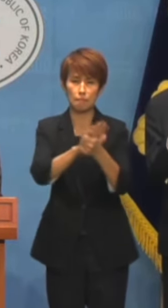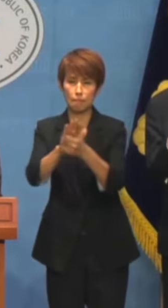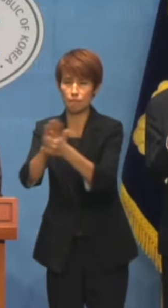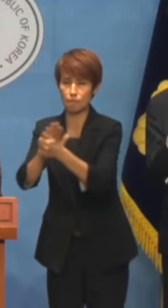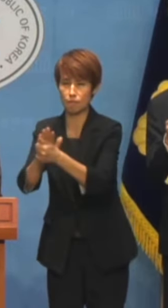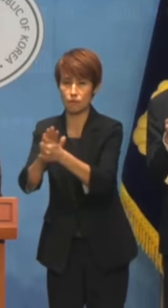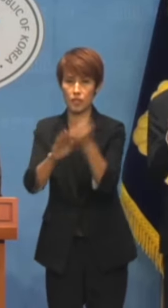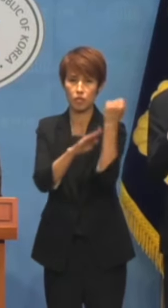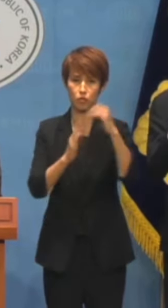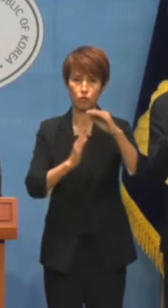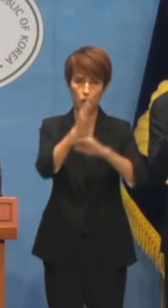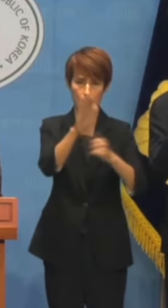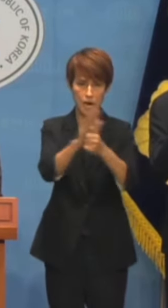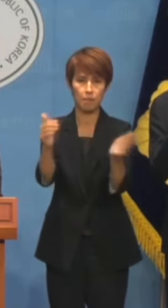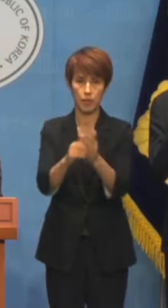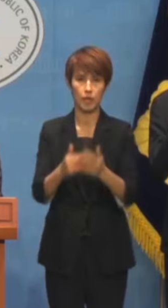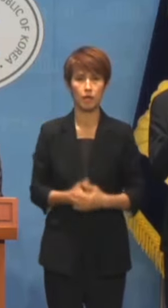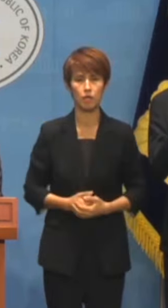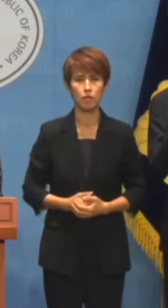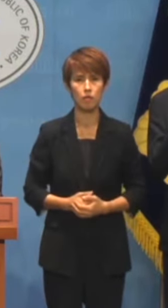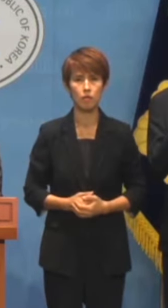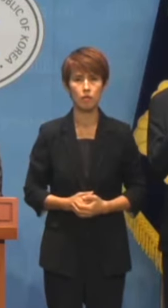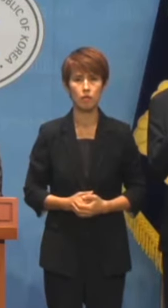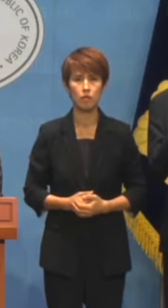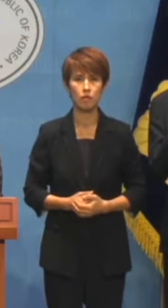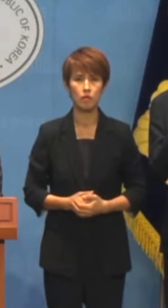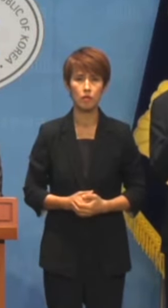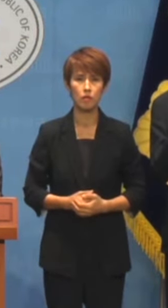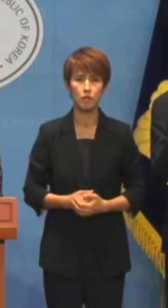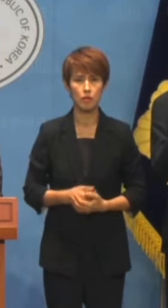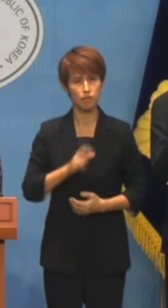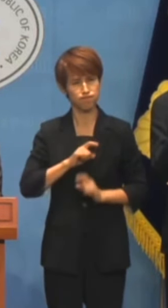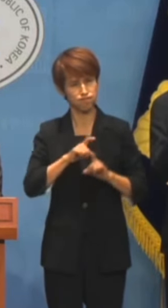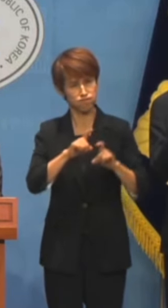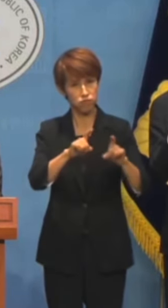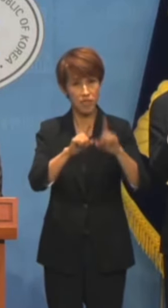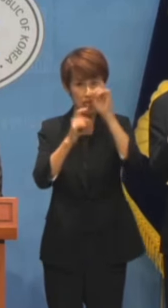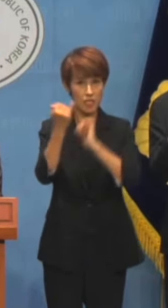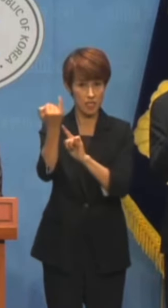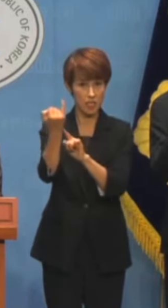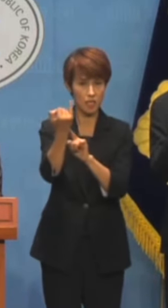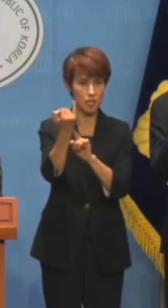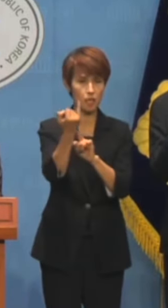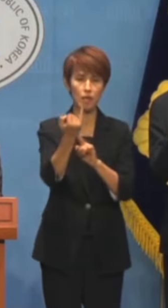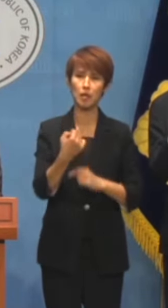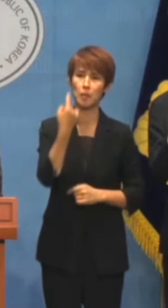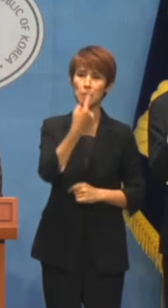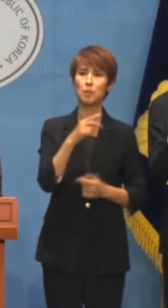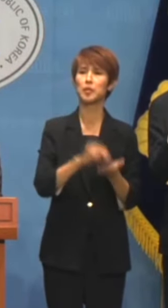일삼은 것으로 드러났다. 하지만 수많은 유용 의혹에 대해 이진숙 위원장은